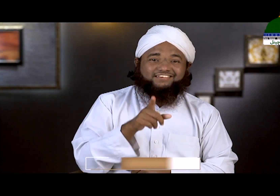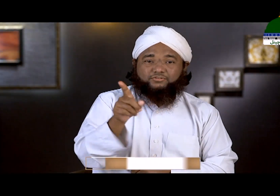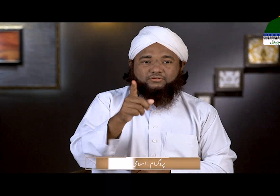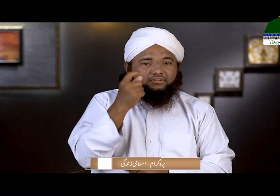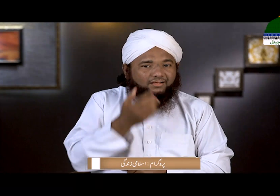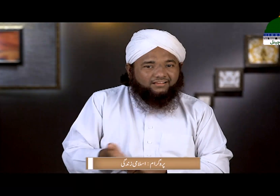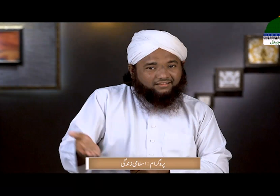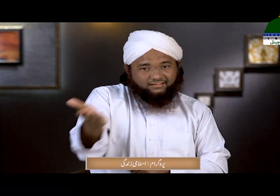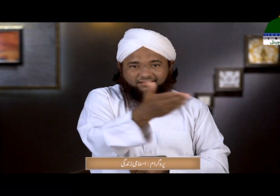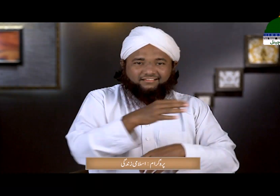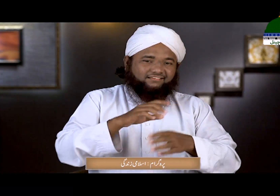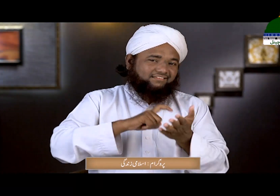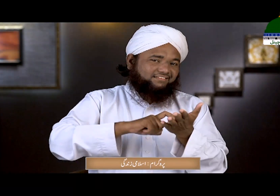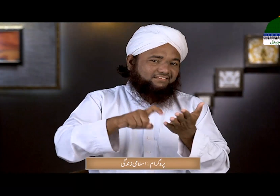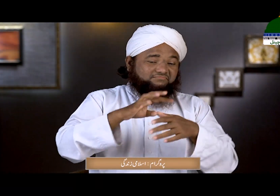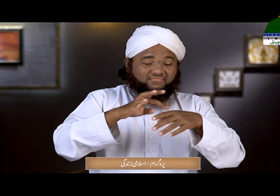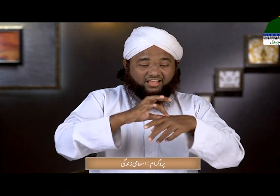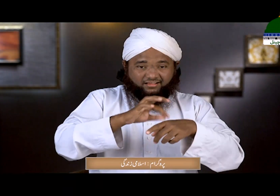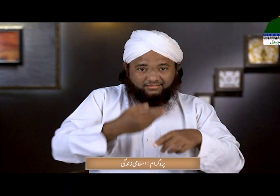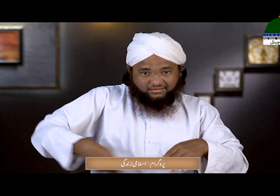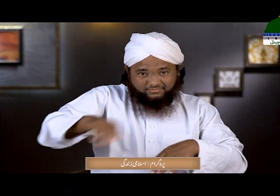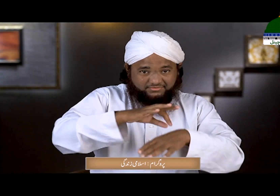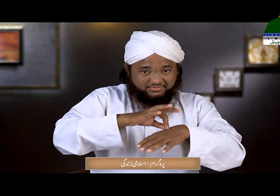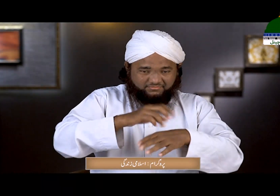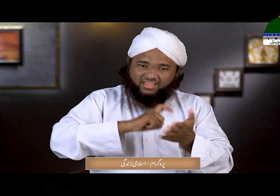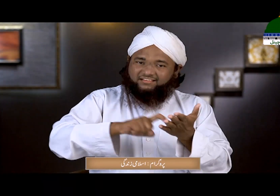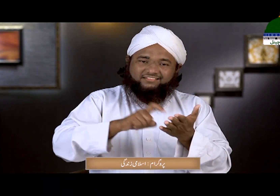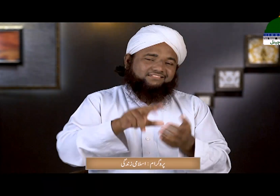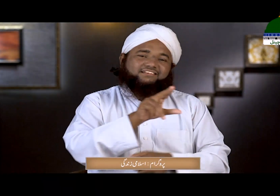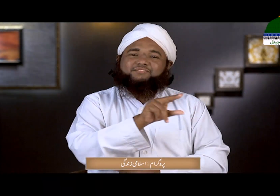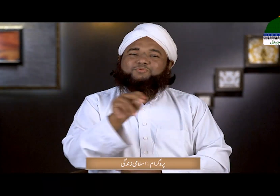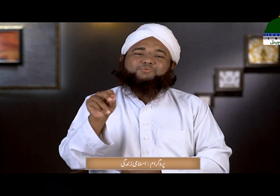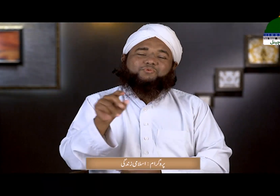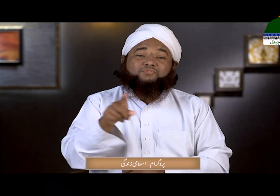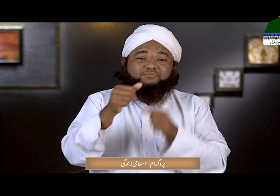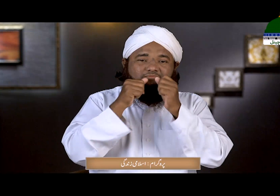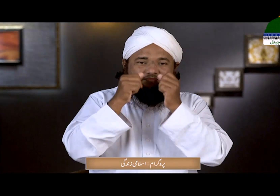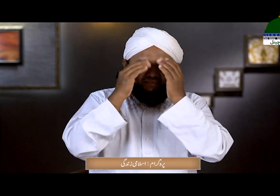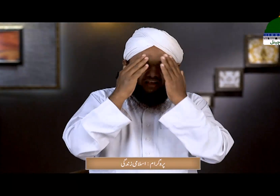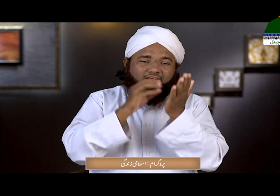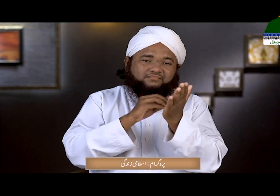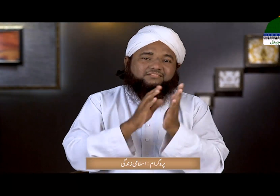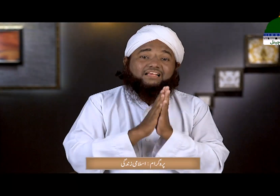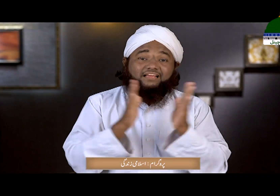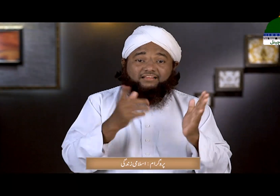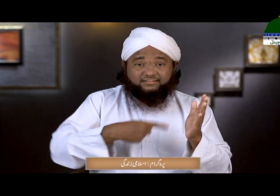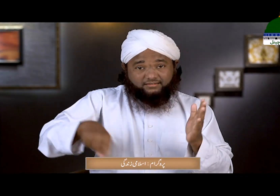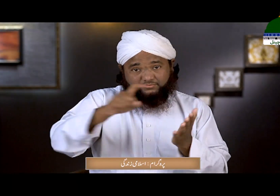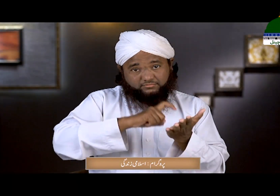ہے، ہر ایک کو ایسا خطرہ مول لینے کی شرعاً اجازت نہیں۔ صلو علی الحبیب